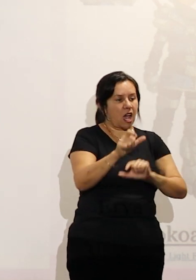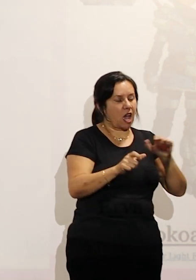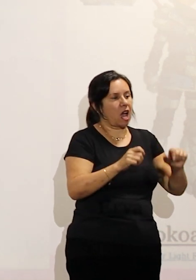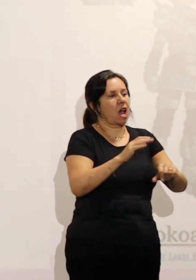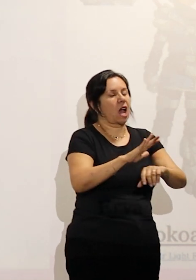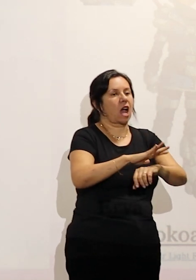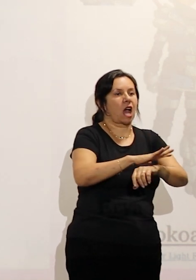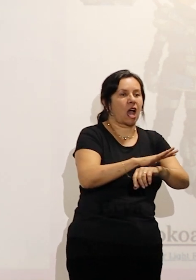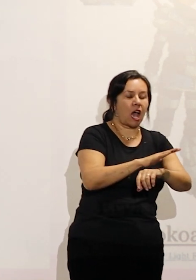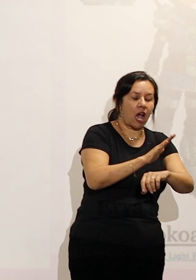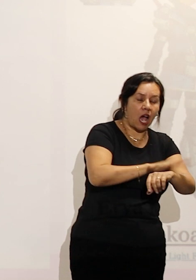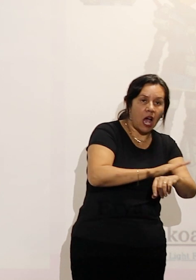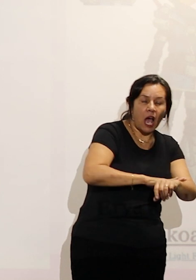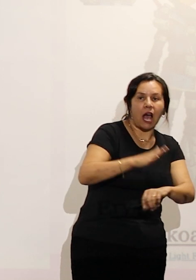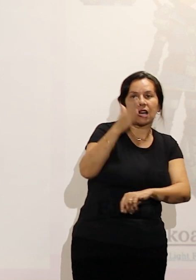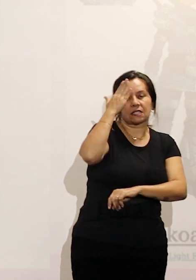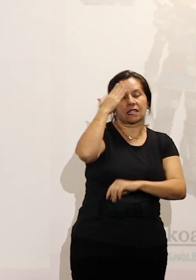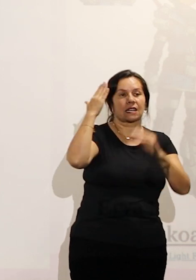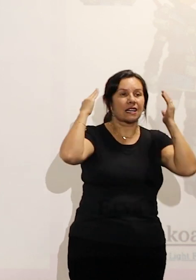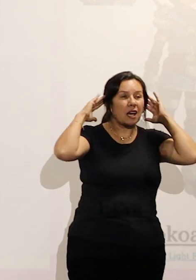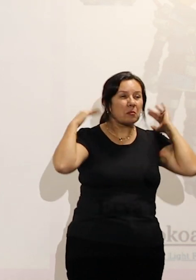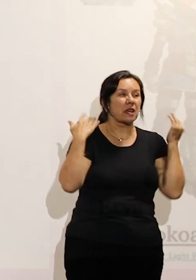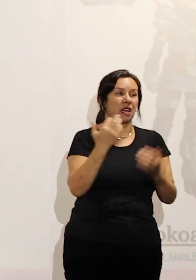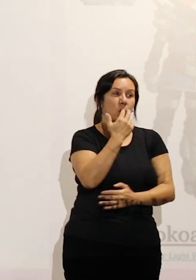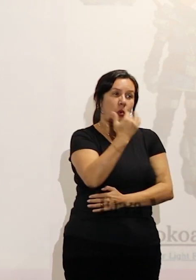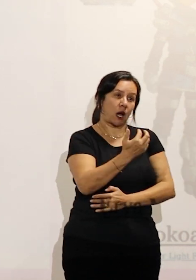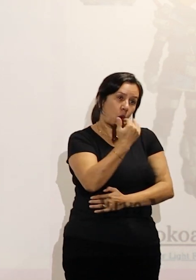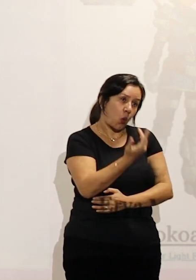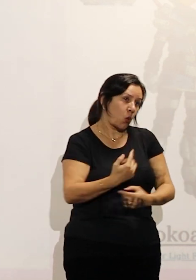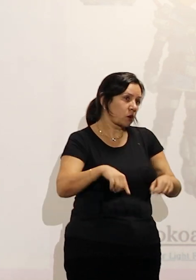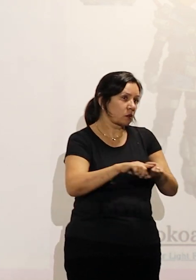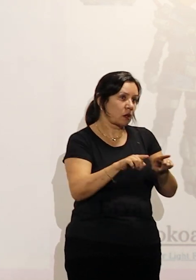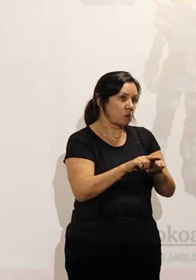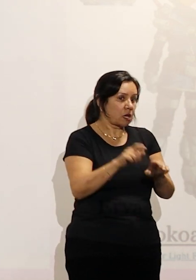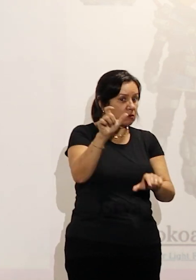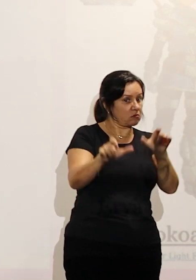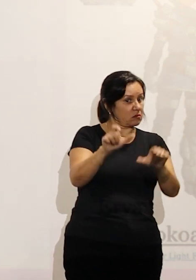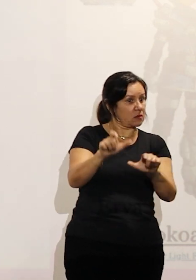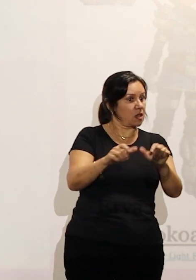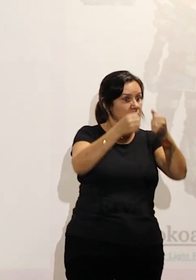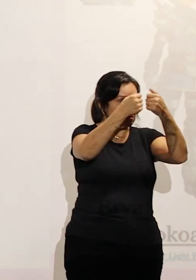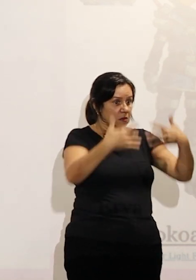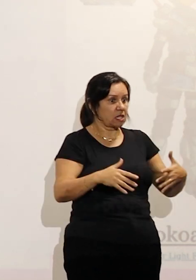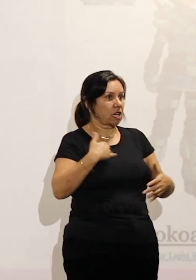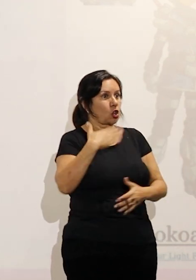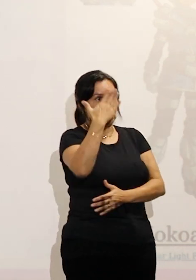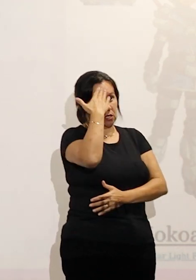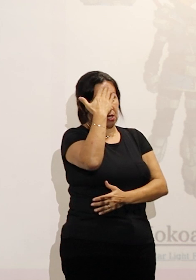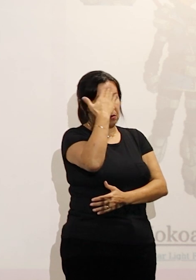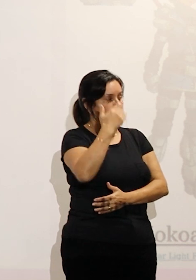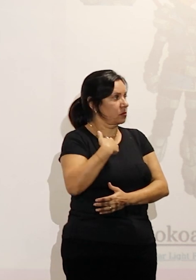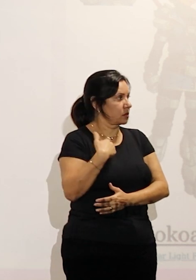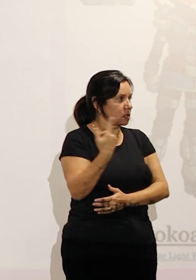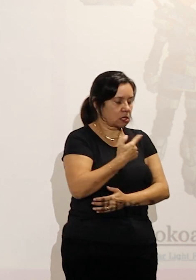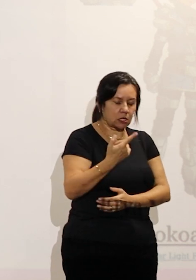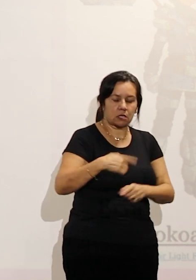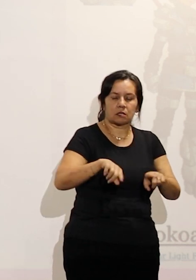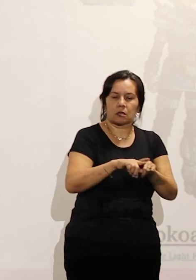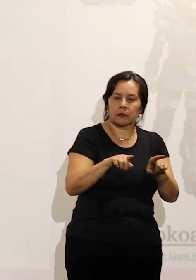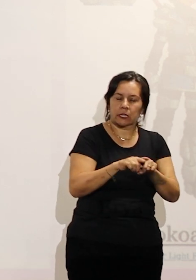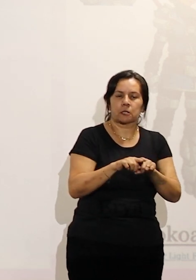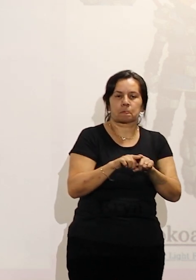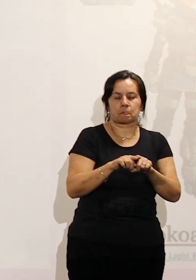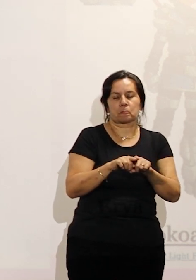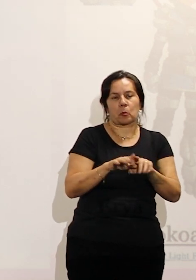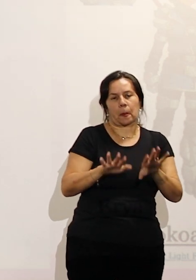do personagem, a cor de cabelo do personagem diz sobre ele, porque a gente sabe que a gente tem uma carga ali